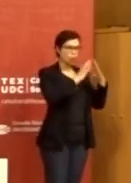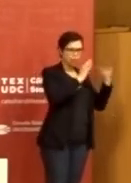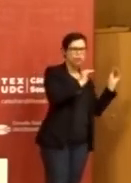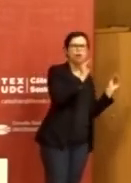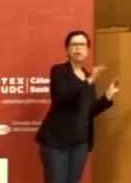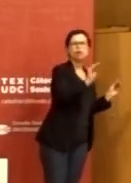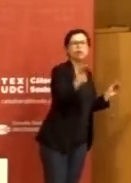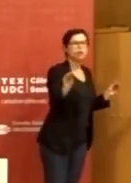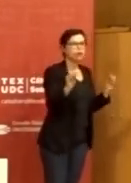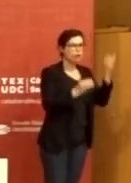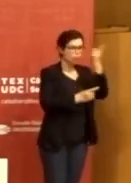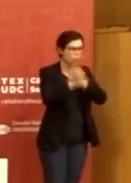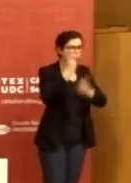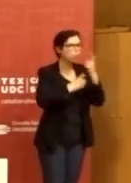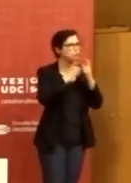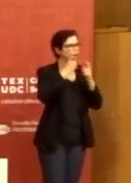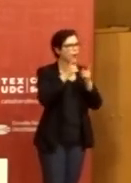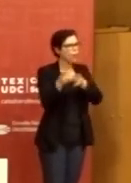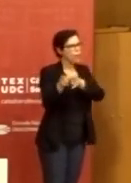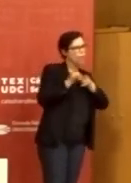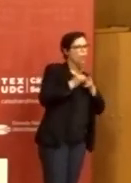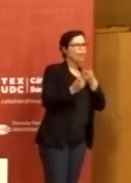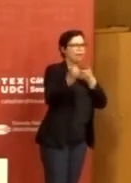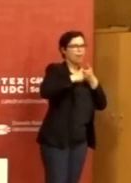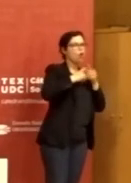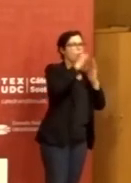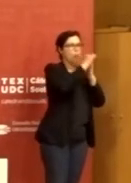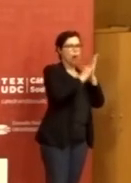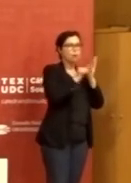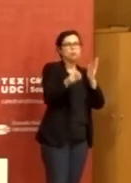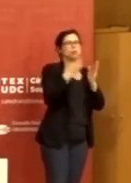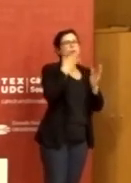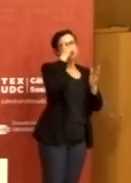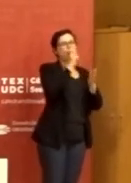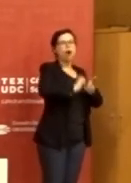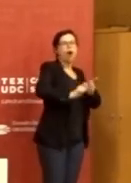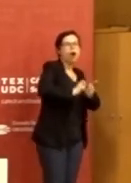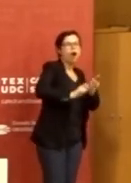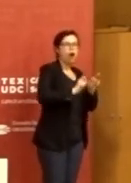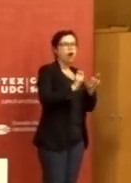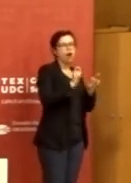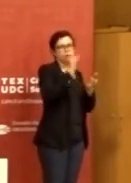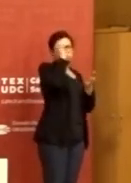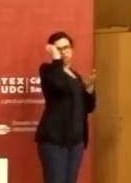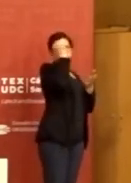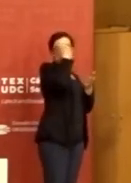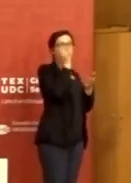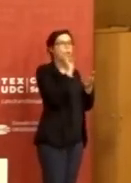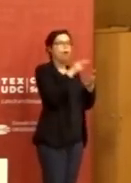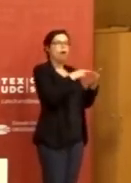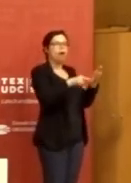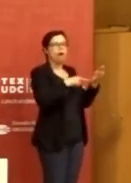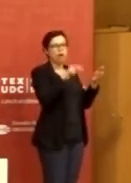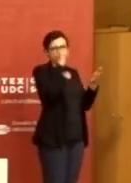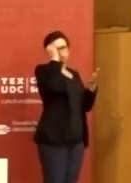de estos programas, que también, aun cuando ellos a lo mejor no saben leer y escribir tan fluidamente como los como otros tipos